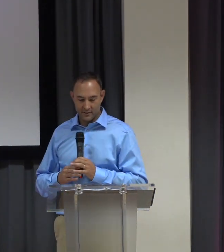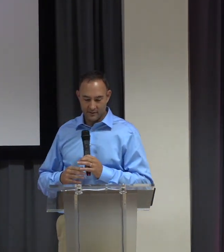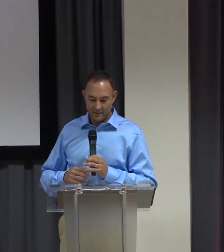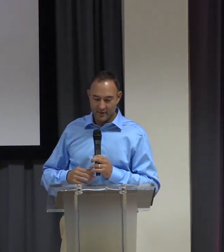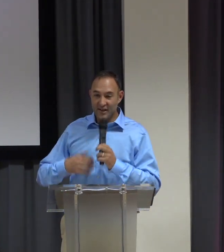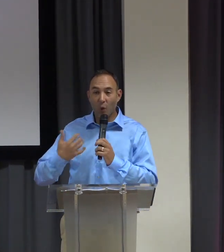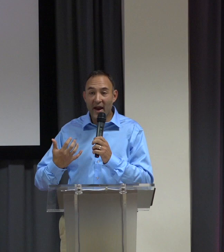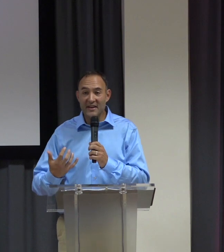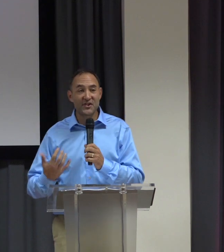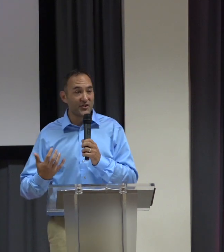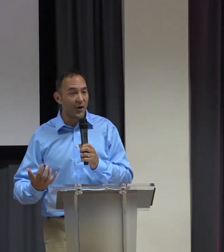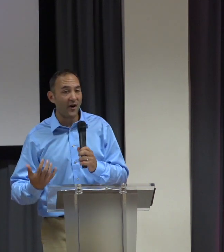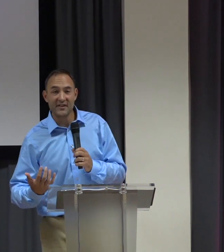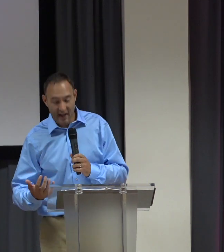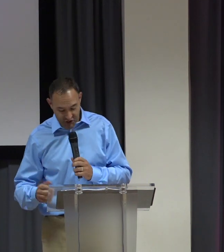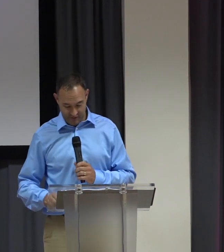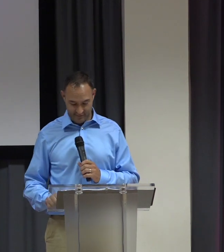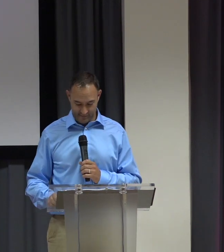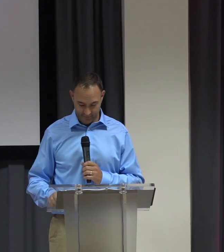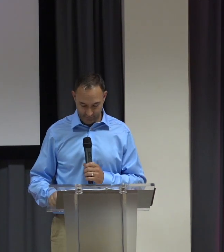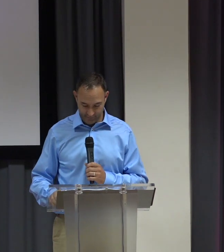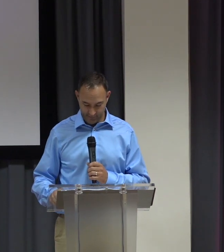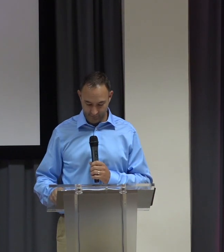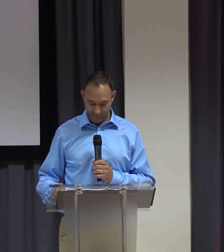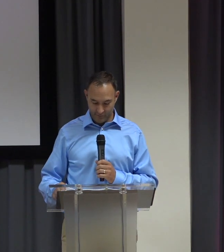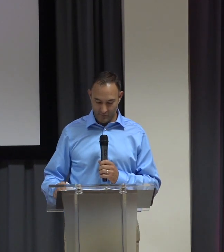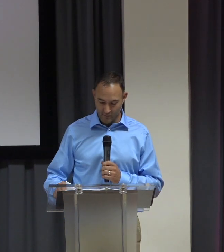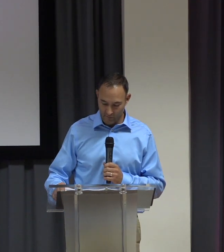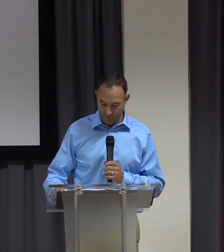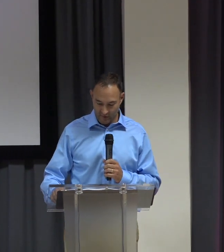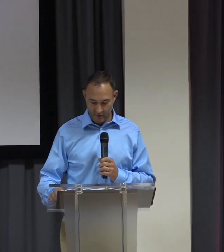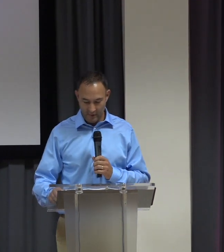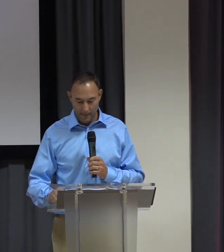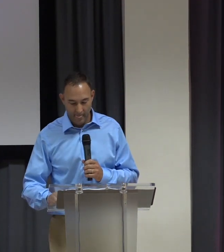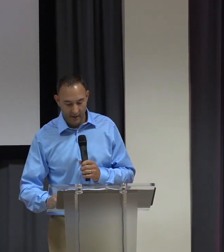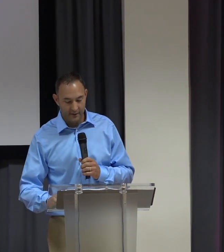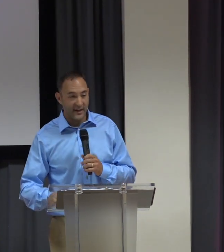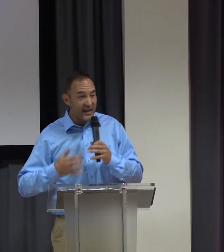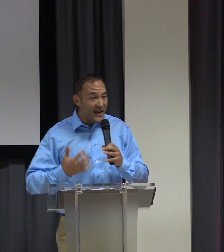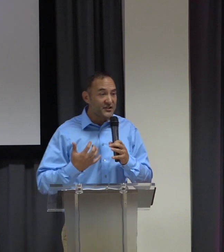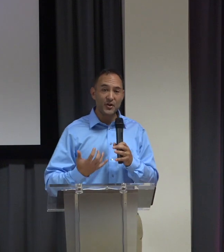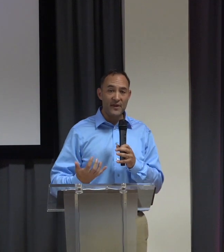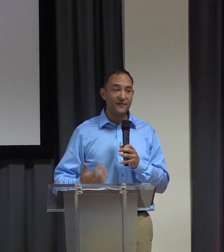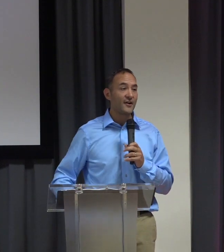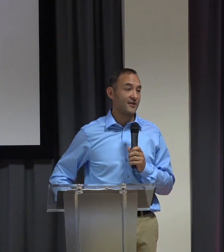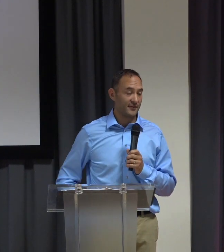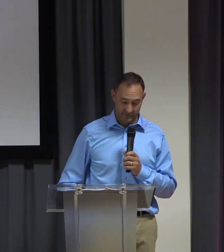gloire à lui-même. His ways deserve our attention. Ses manières d'agir méritent qu'on s'y attarde. He is to be feared. Il faut